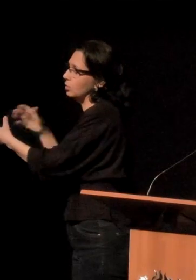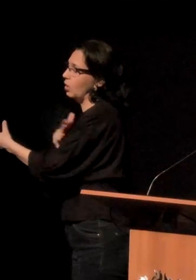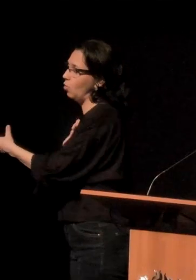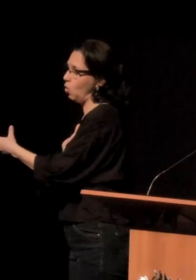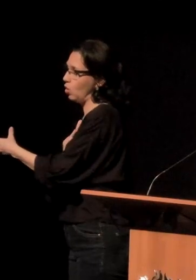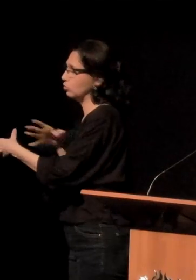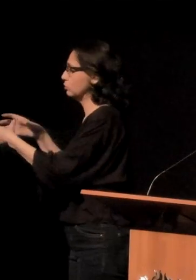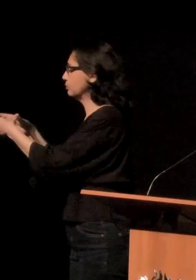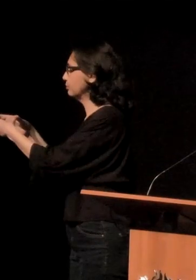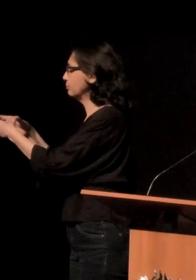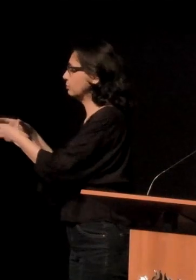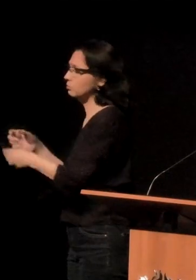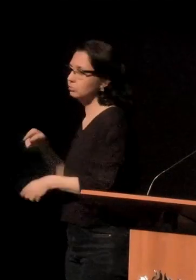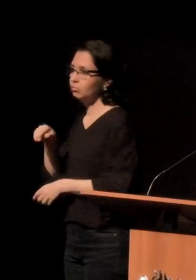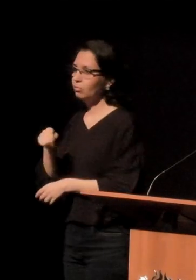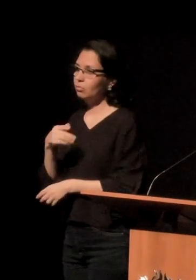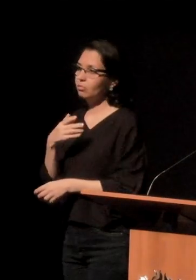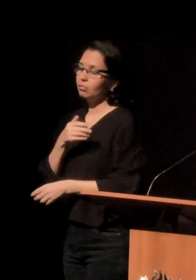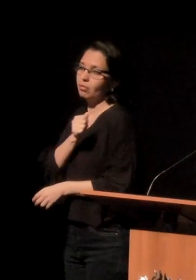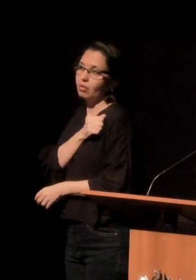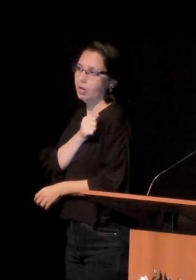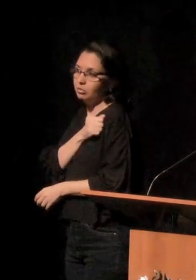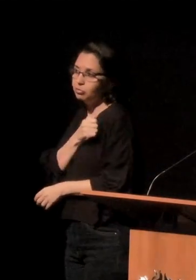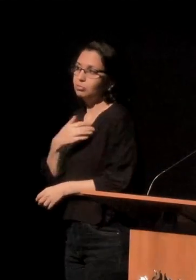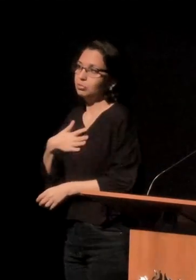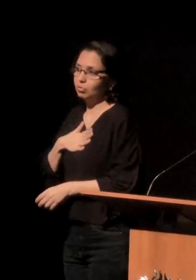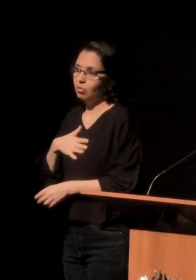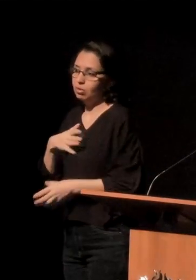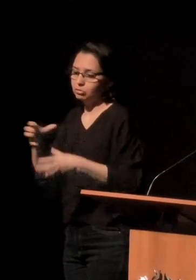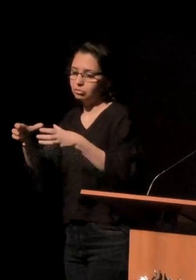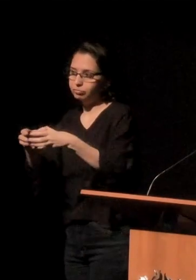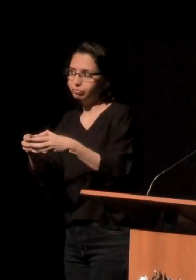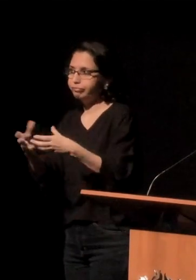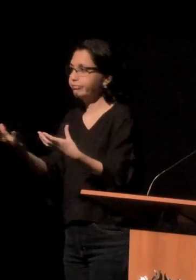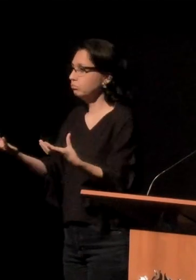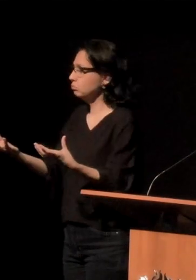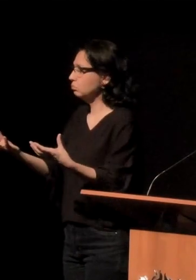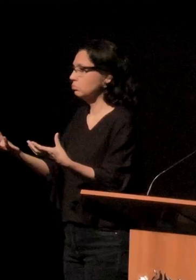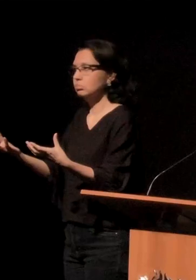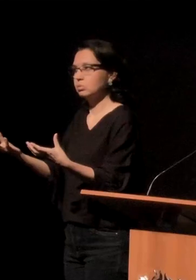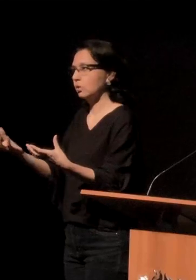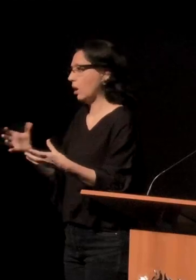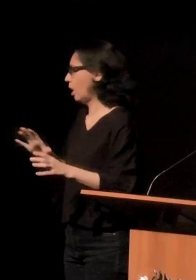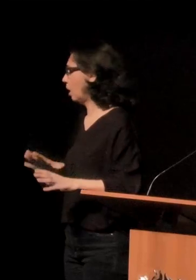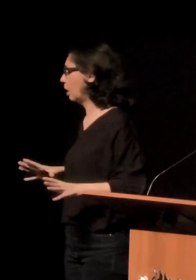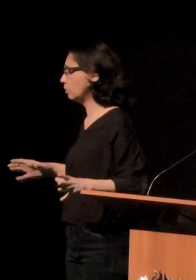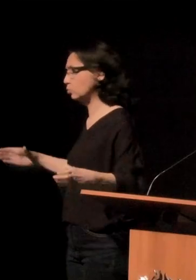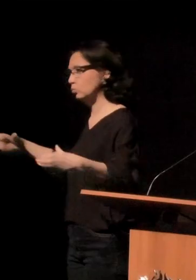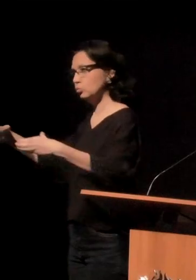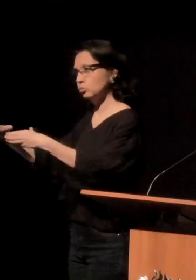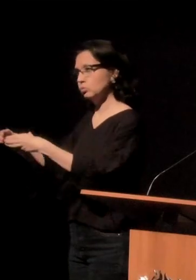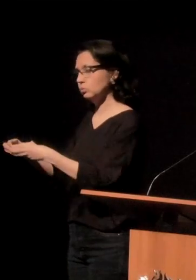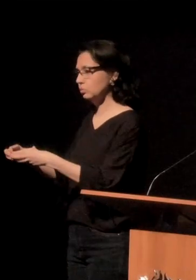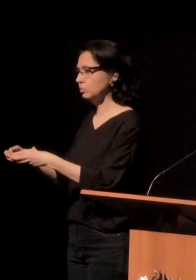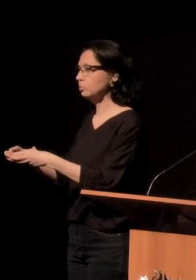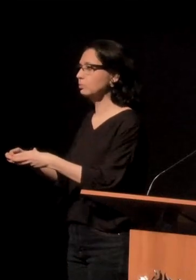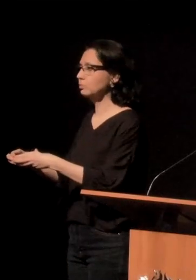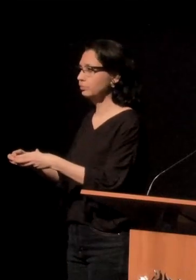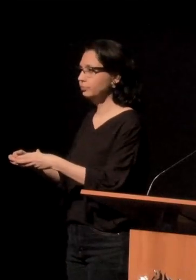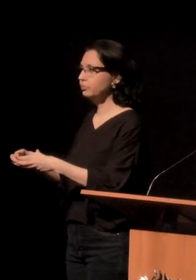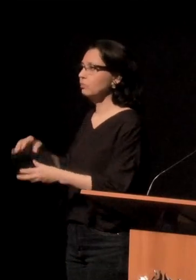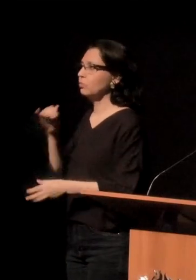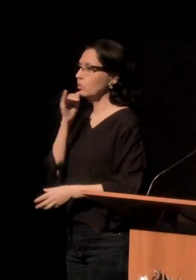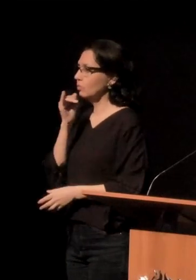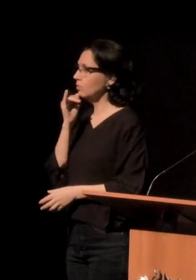amostragem é ele não vai até onde sei gente olha só o teste